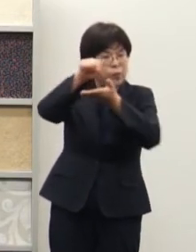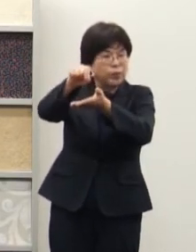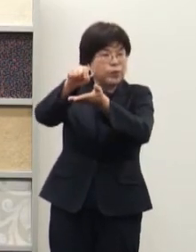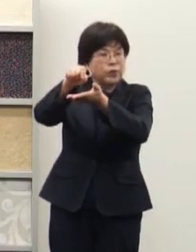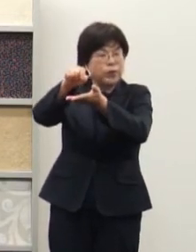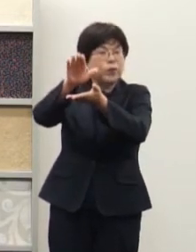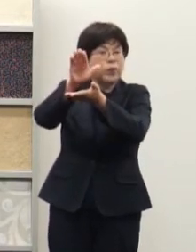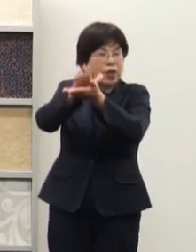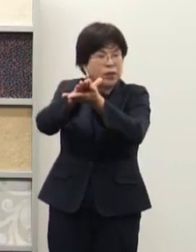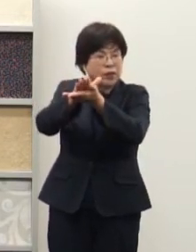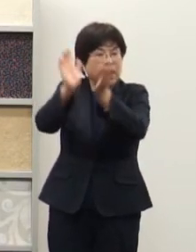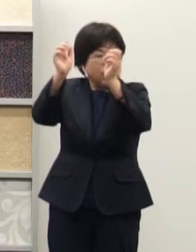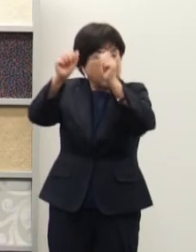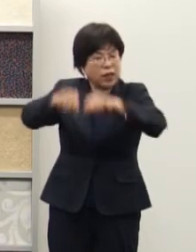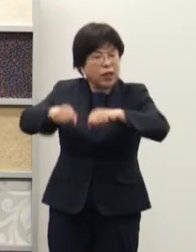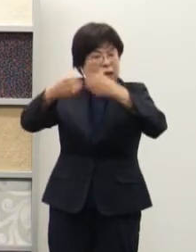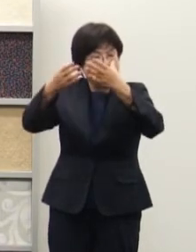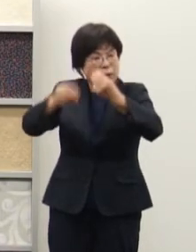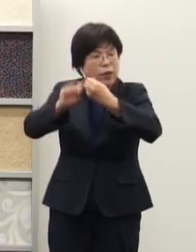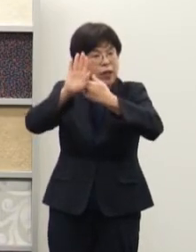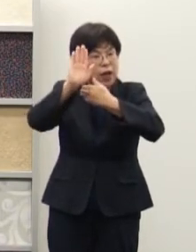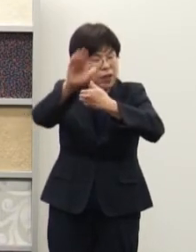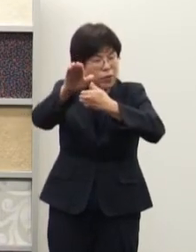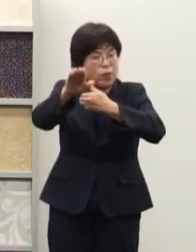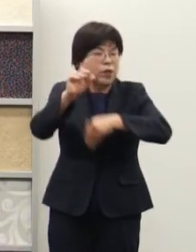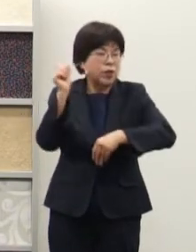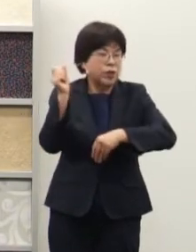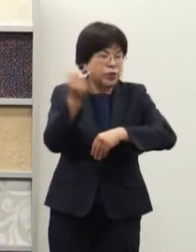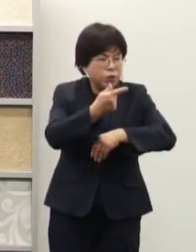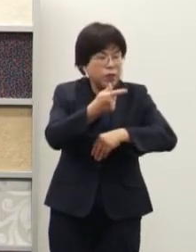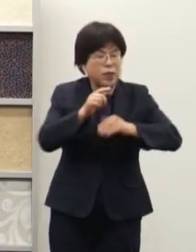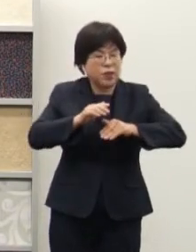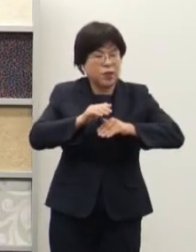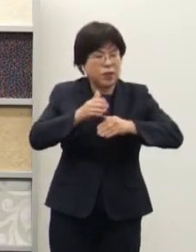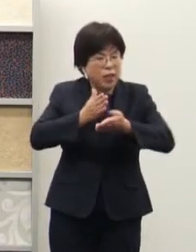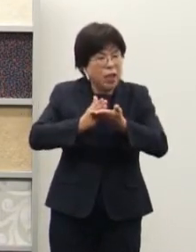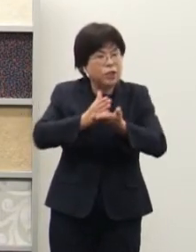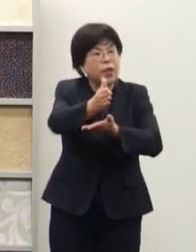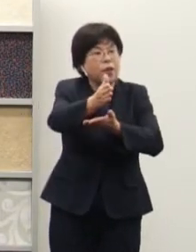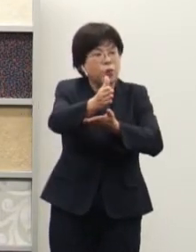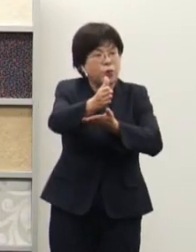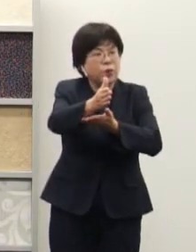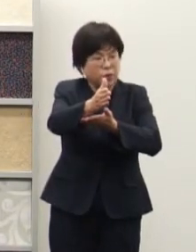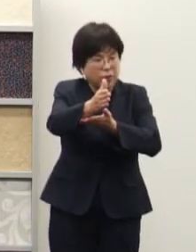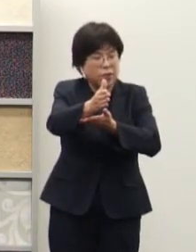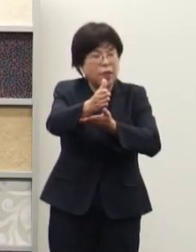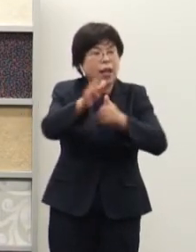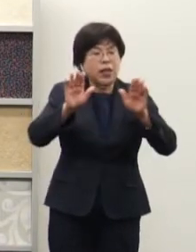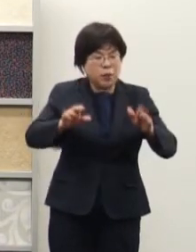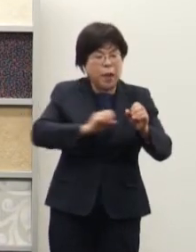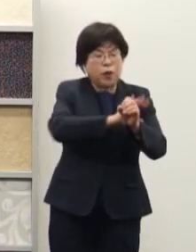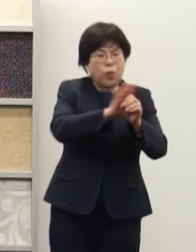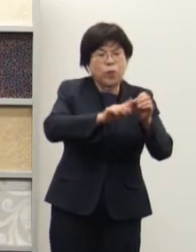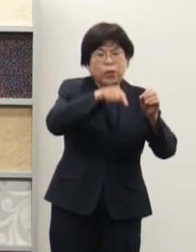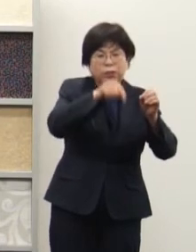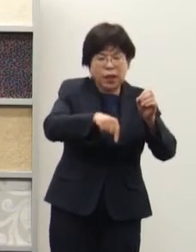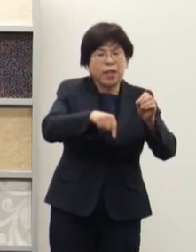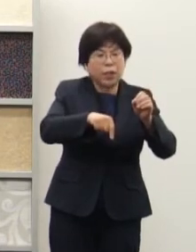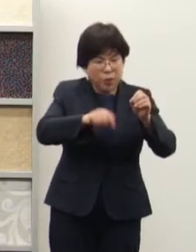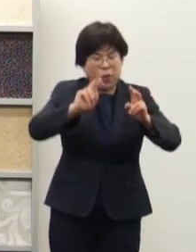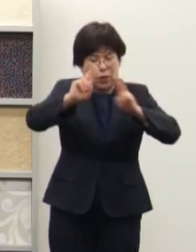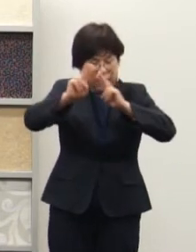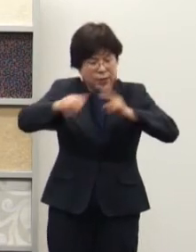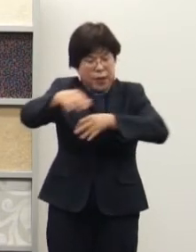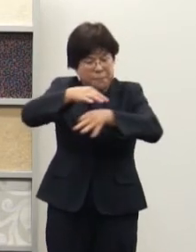をいただいた後、速やかに実行に移すことによりまして、この中にあっても意欲を持った事業活動に取り組